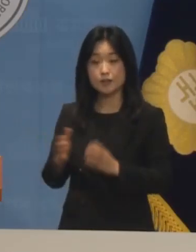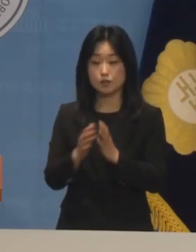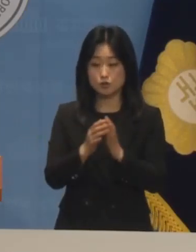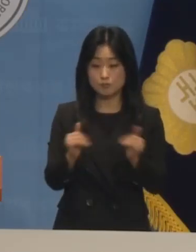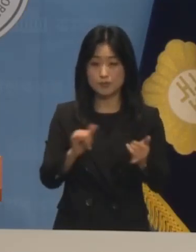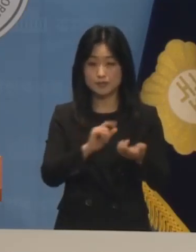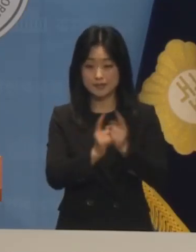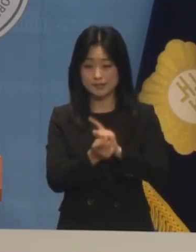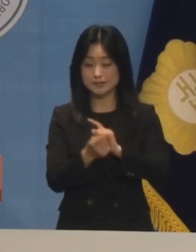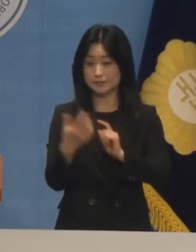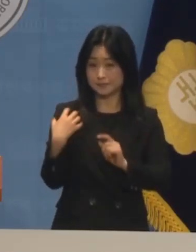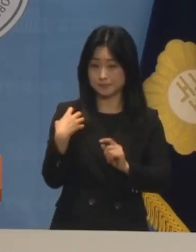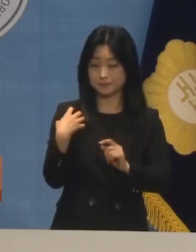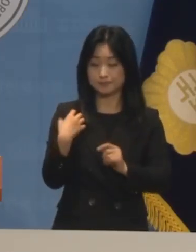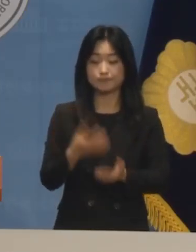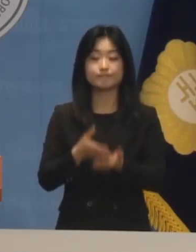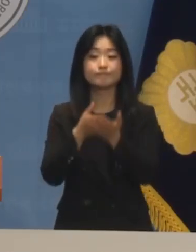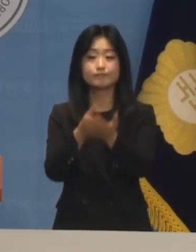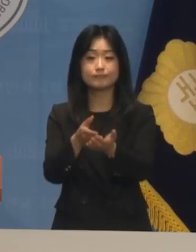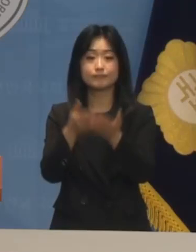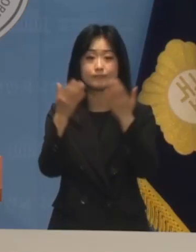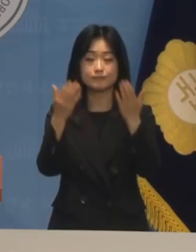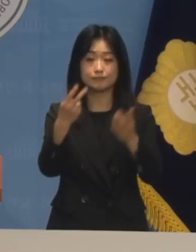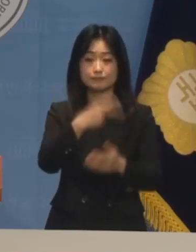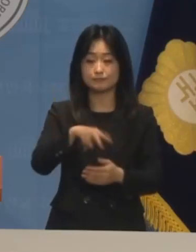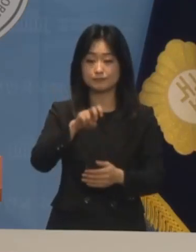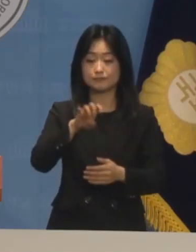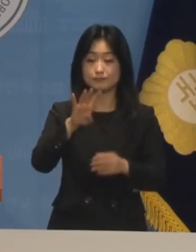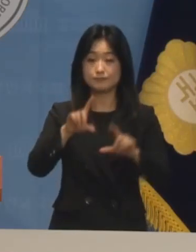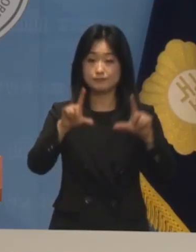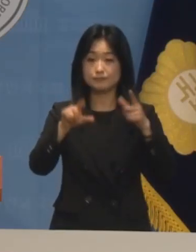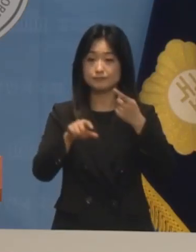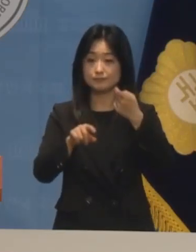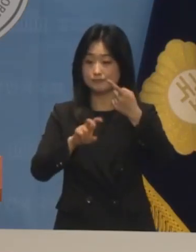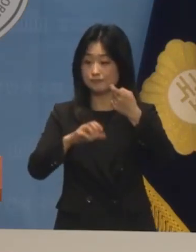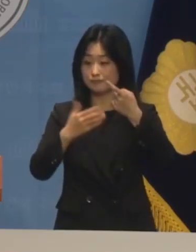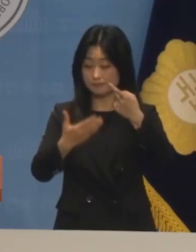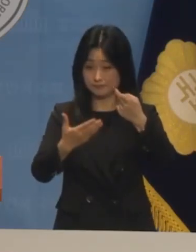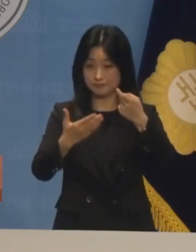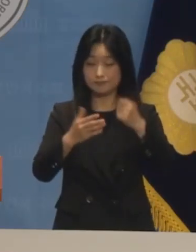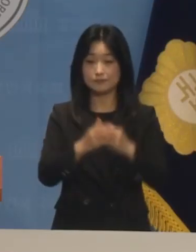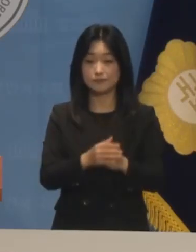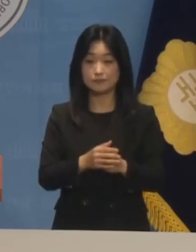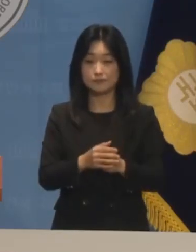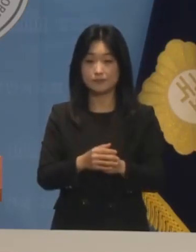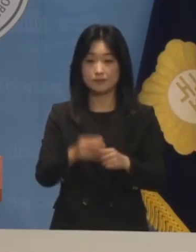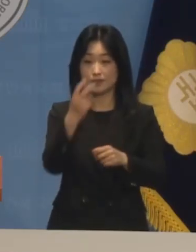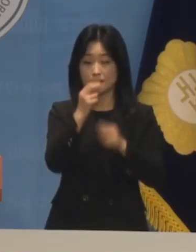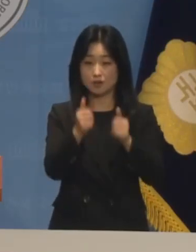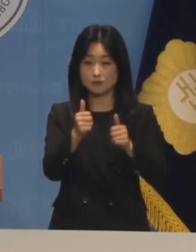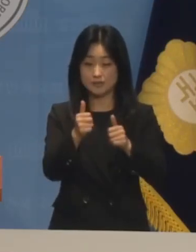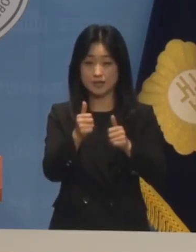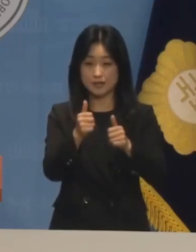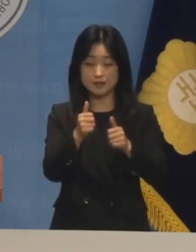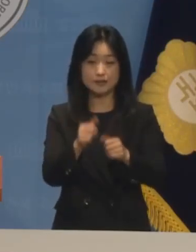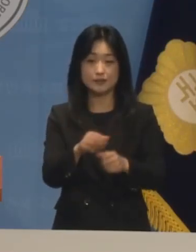대신하여 강력히 촉구하는 바입니다. 2024년 11월 29일 사법정의 바로 세우기